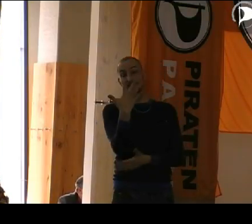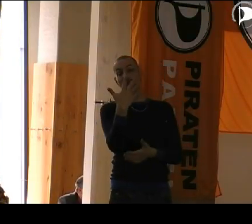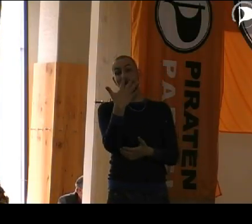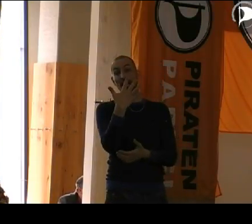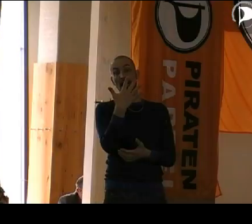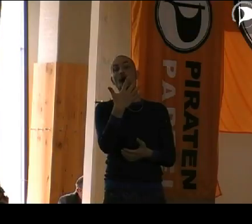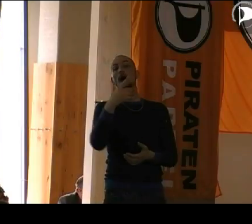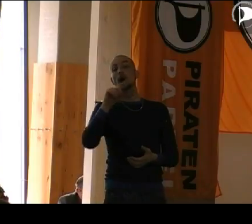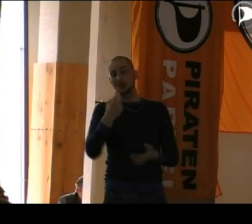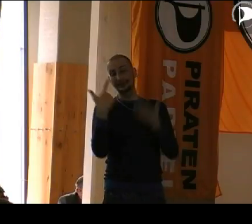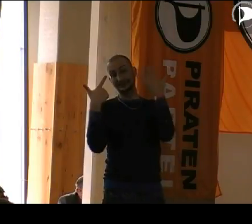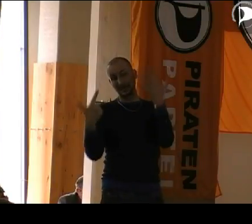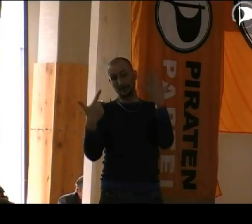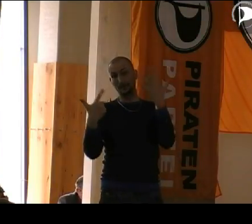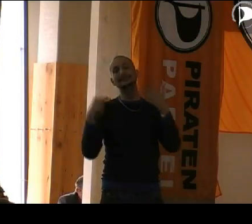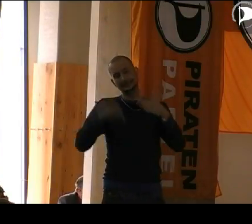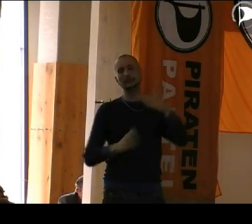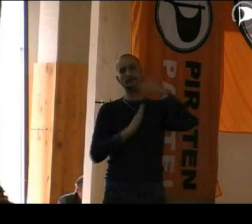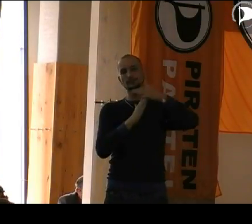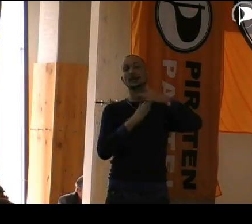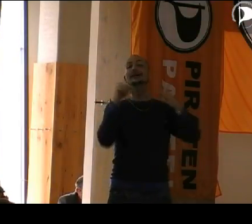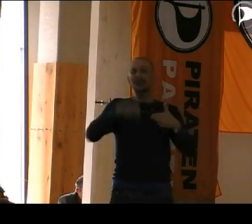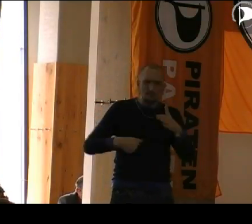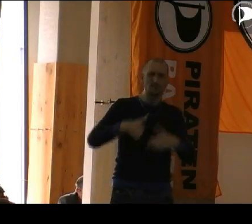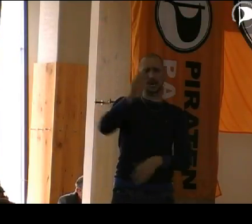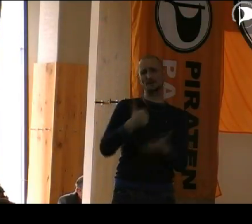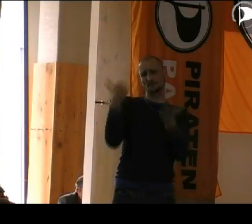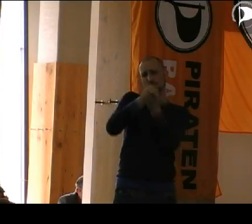die erfahrung zeigt auch dass noch größere vorstellen kann